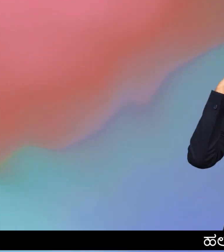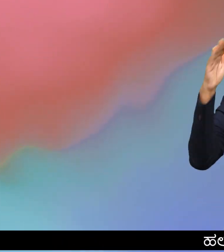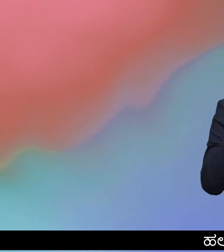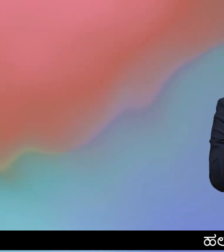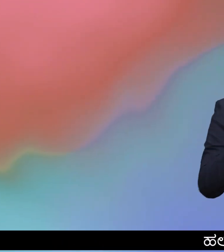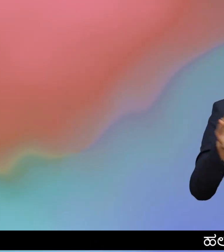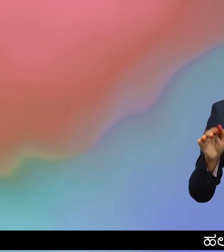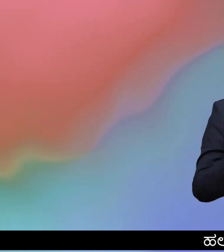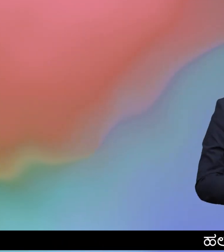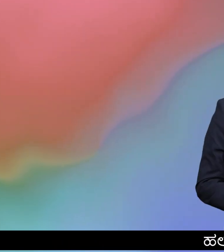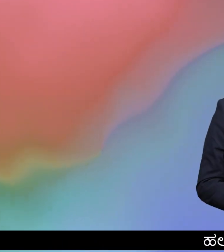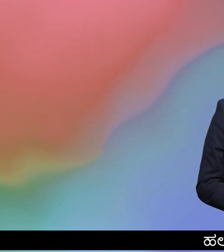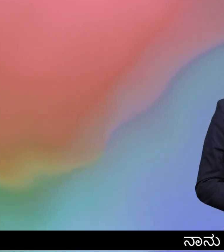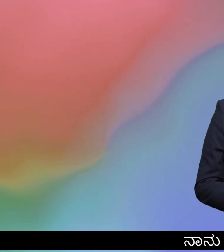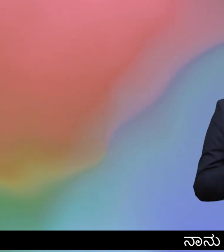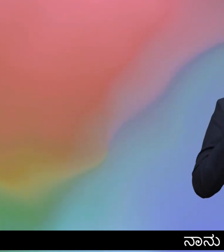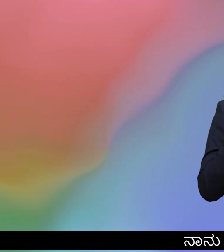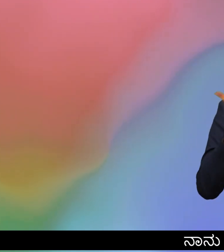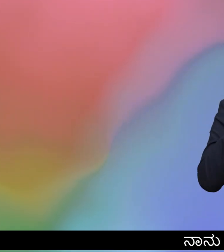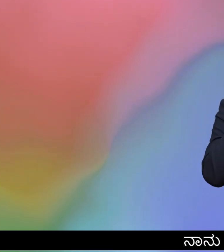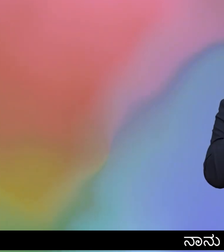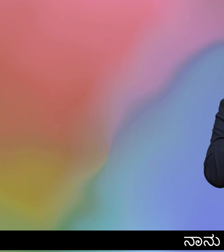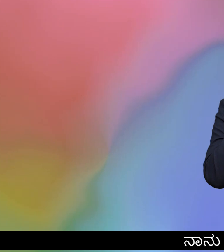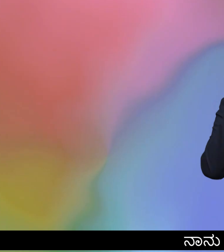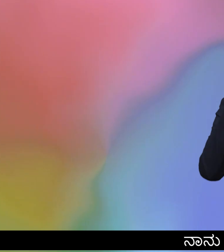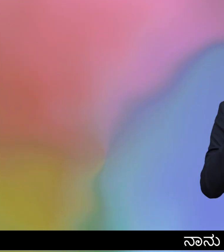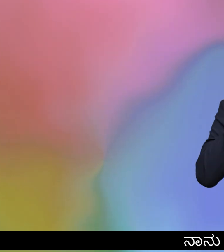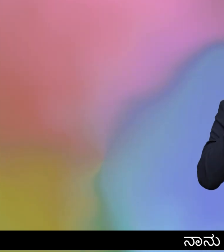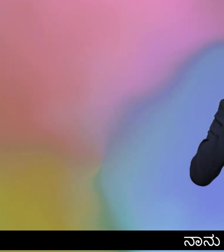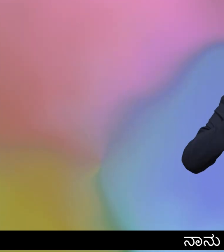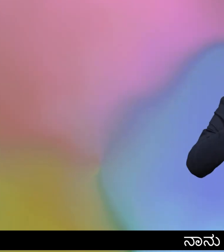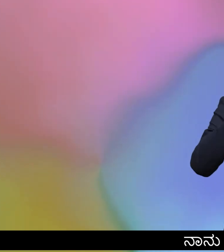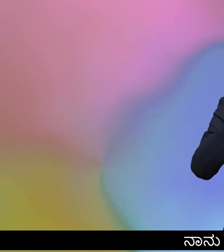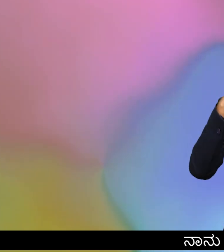ಹಲೋ ಮಕ್ಕಳೇ, ನಾನು ಸಾಯಿ ಬ್ರಾಮರಿ.